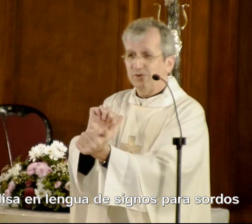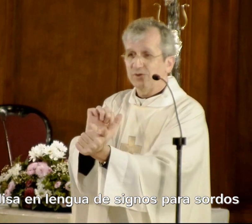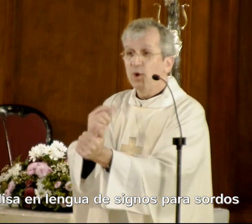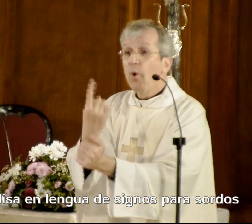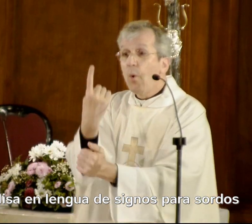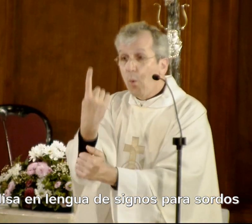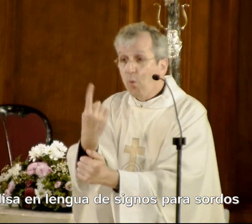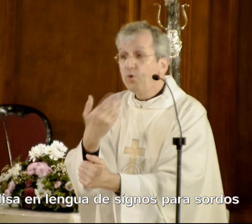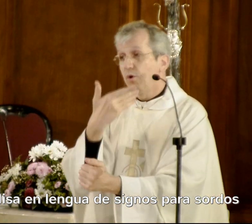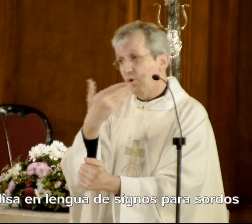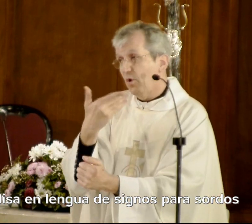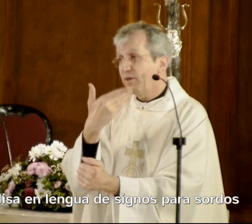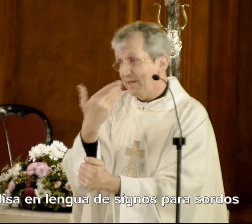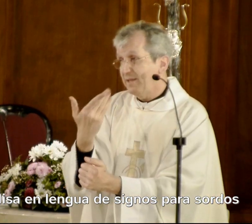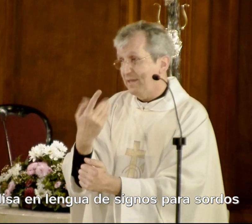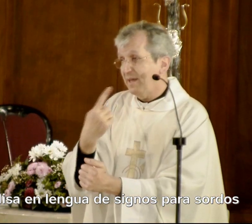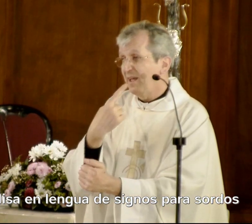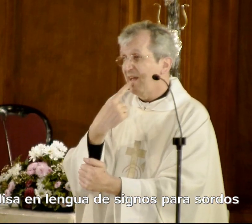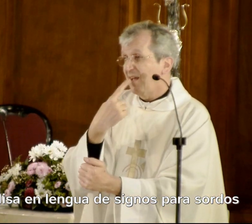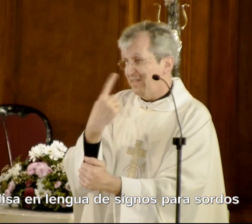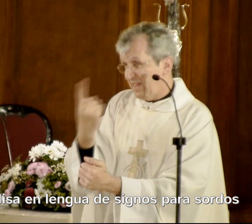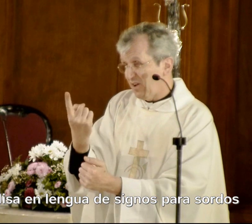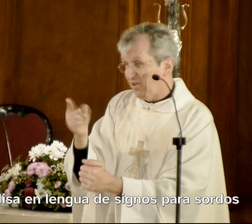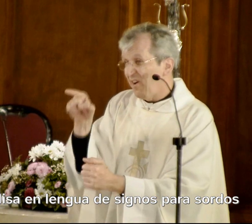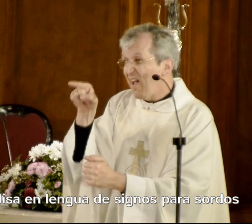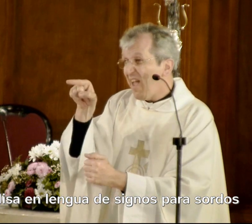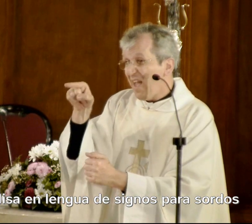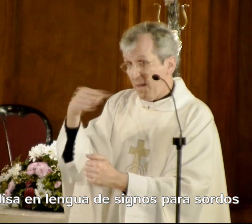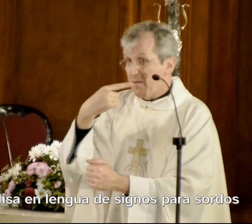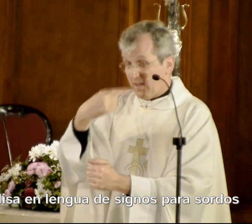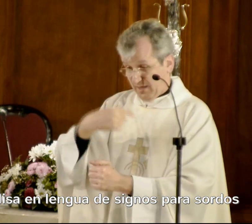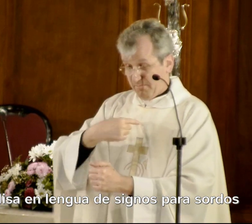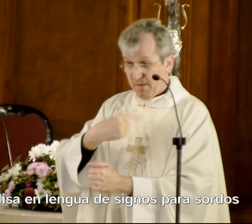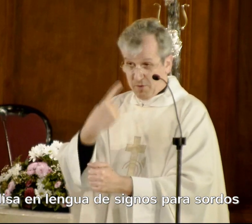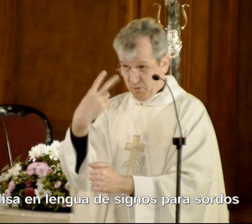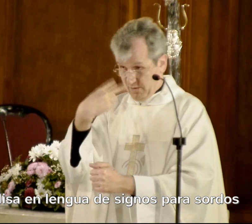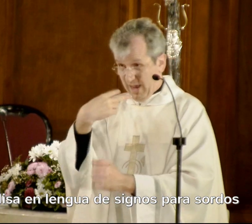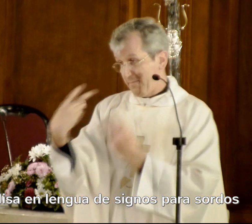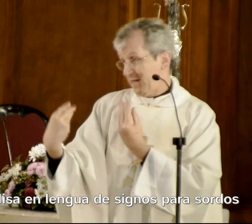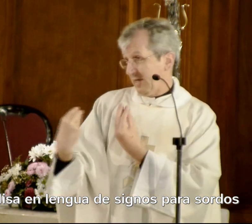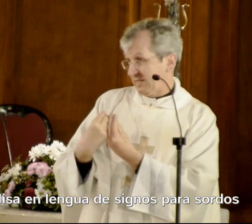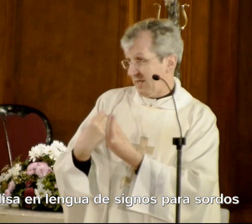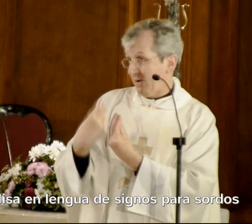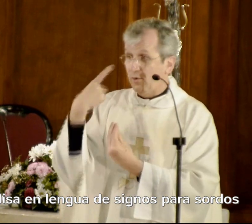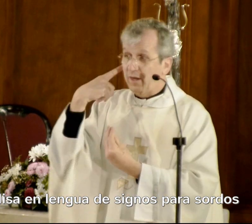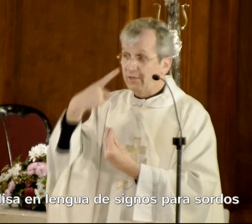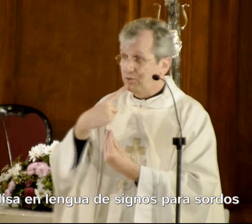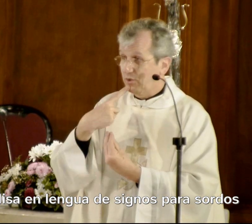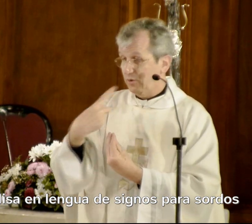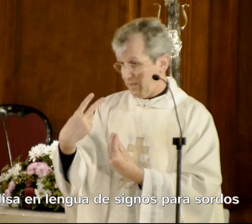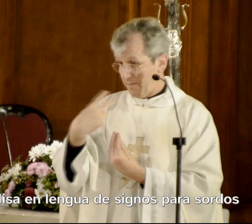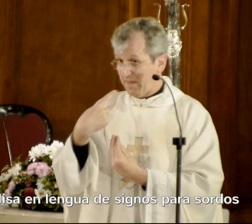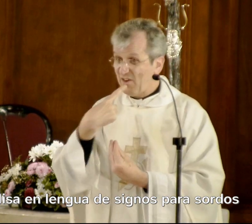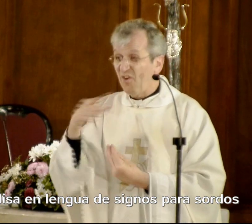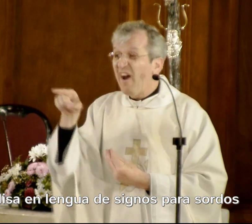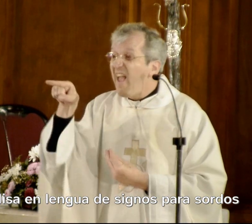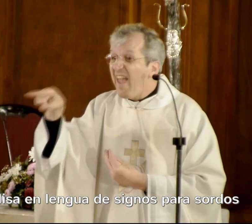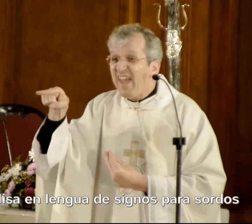presos, un oyente dijo, me vio a mí que estaba con el sordo y me dijo,